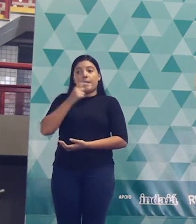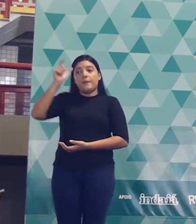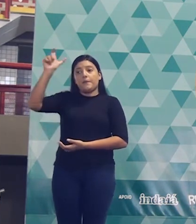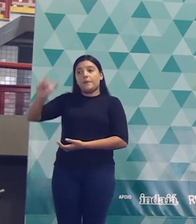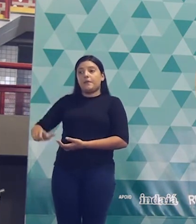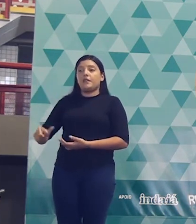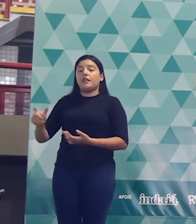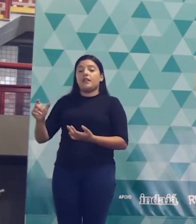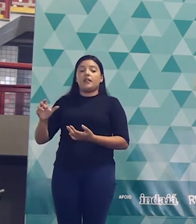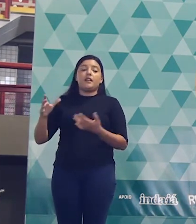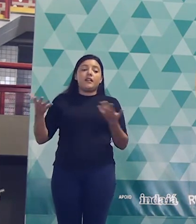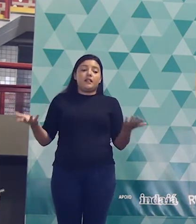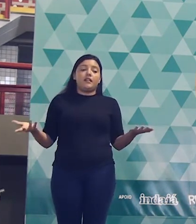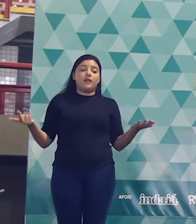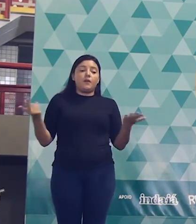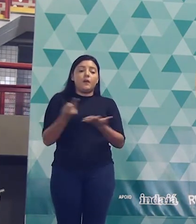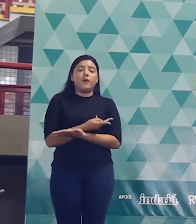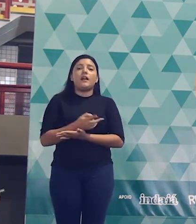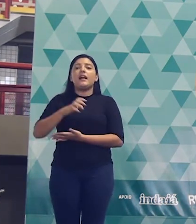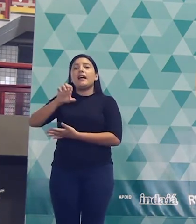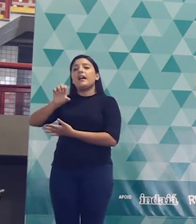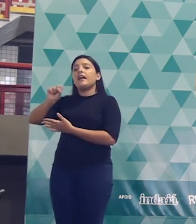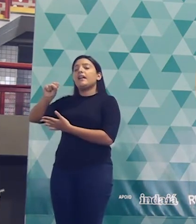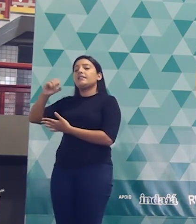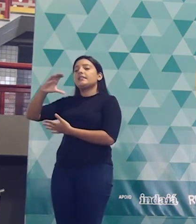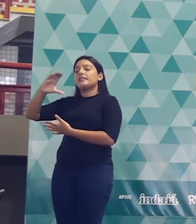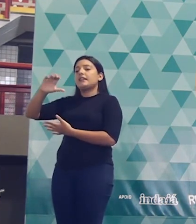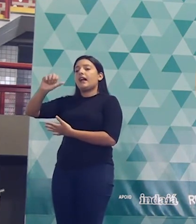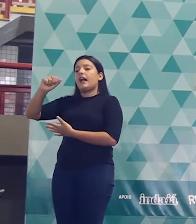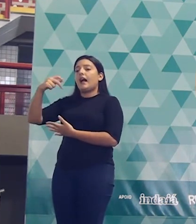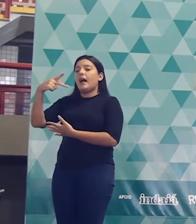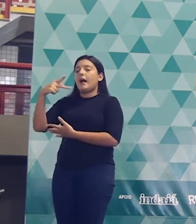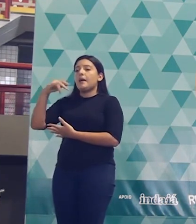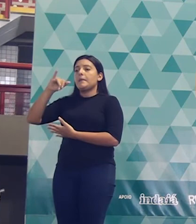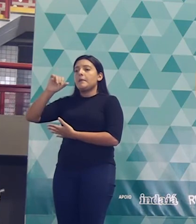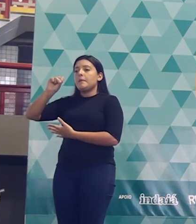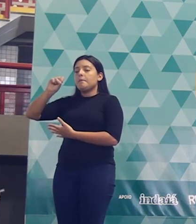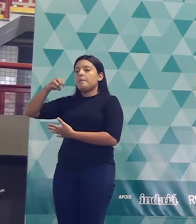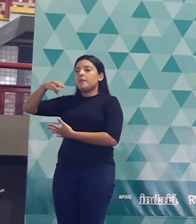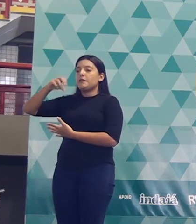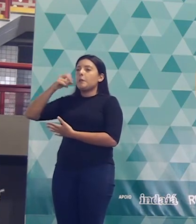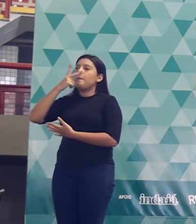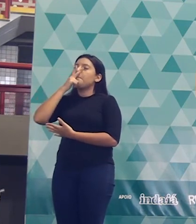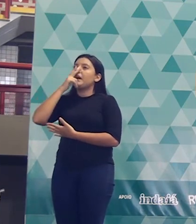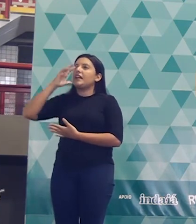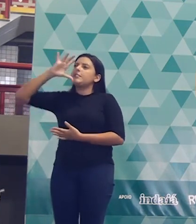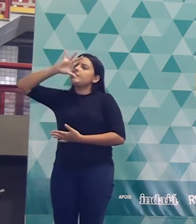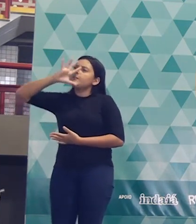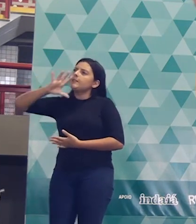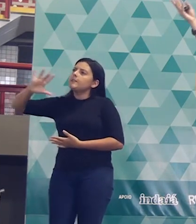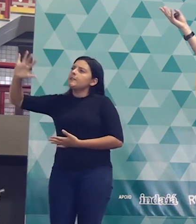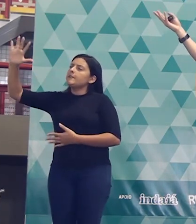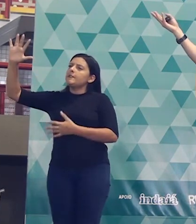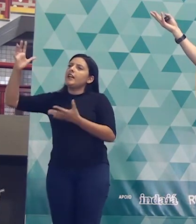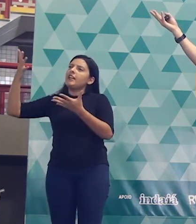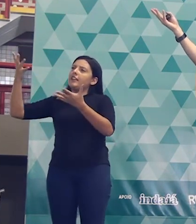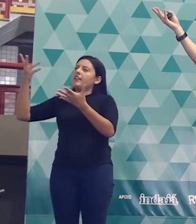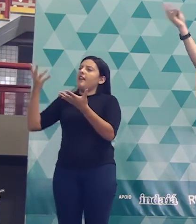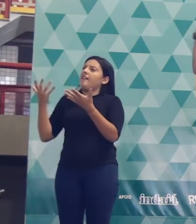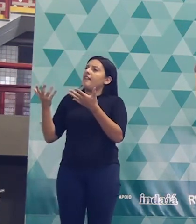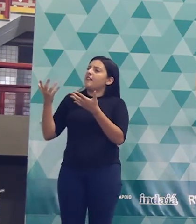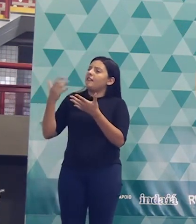está presente. O que é o escapismo? É essa fuga da realidade, né? Alguns fogem da